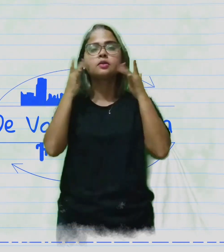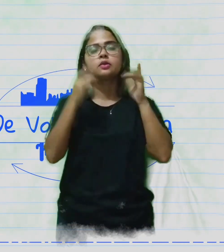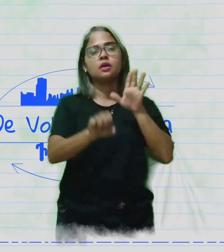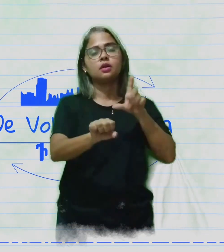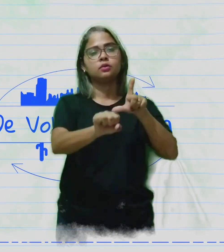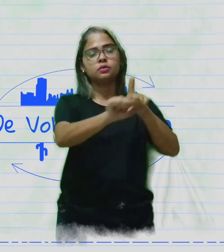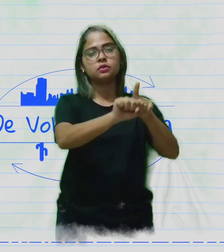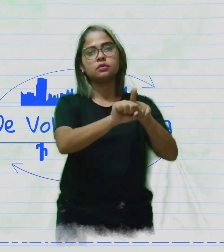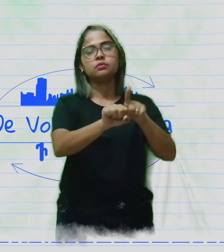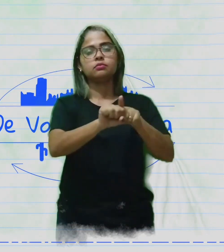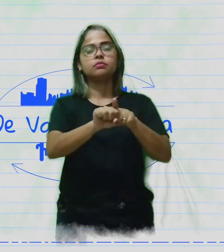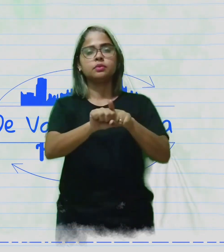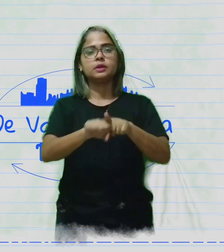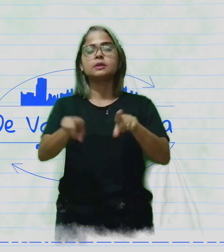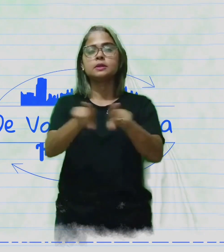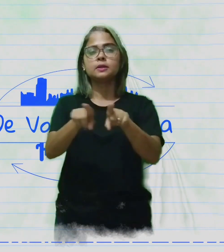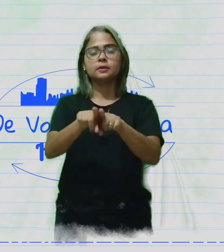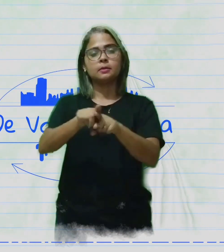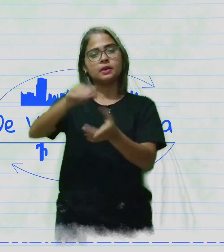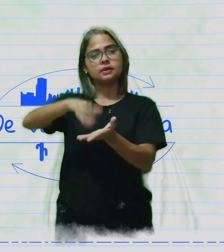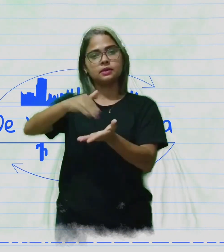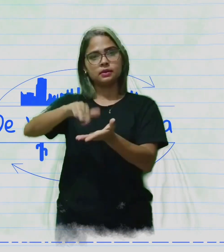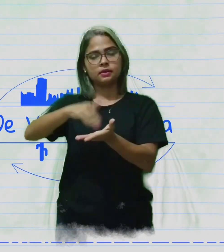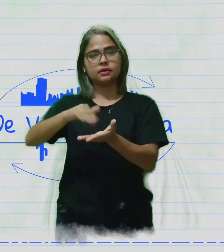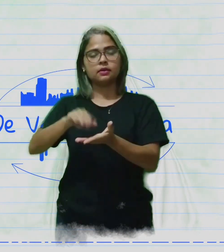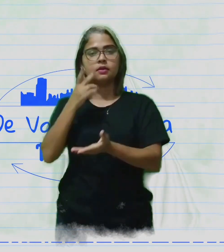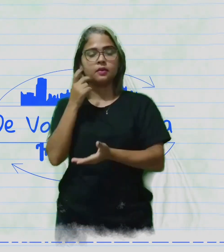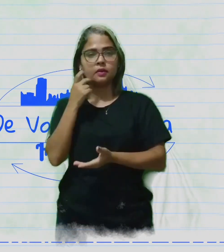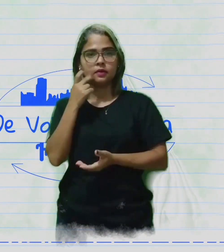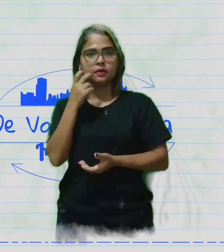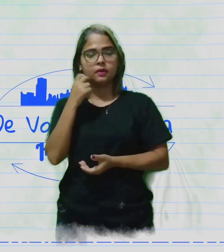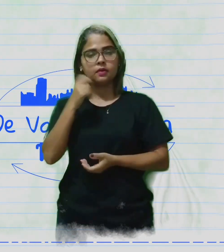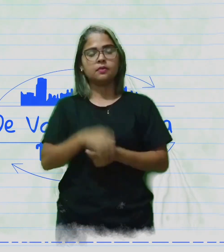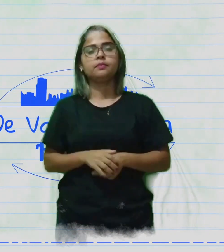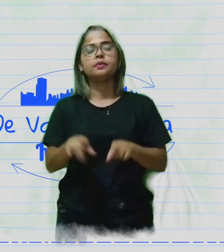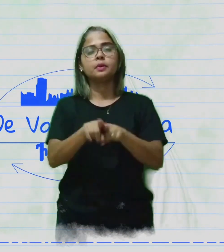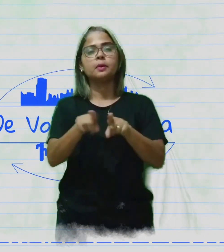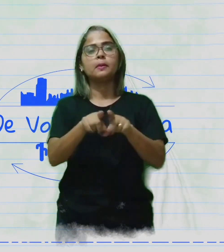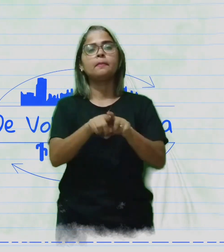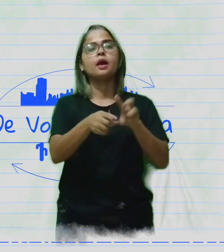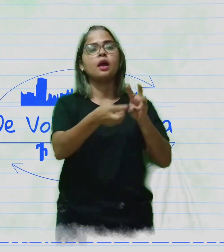outros equipamentos geridos pela Secult Ceará, em parceria com o Instituto Dragão do Mar.